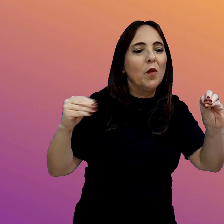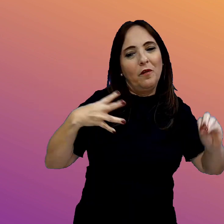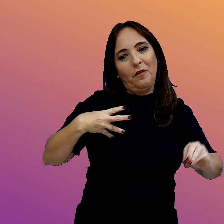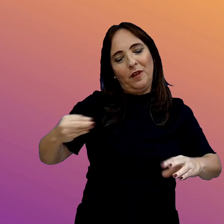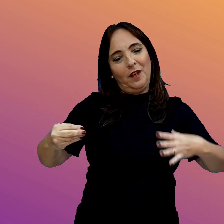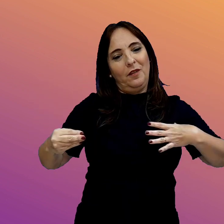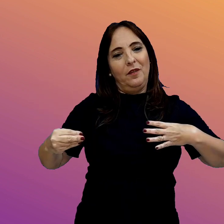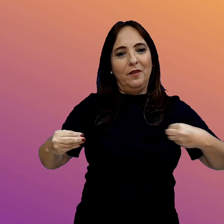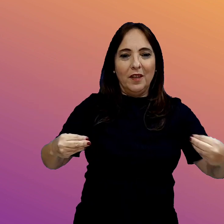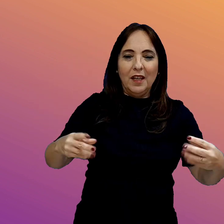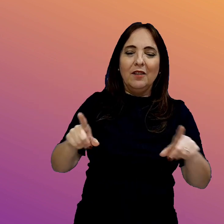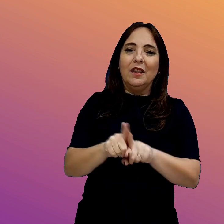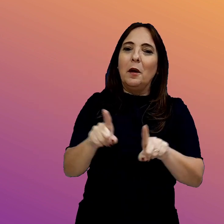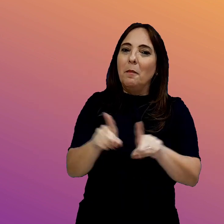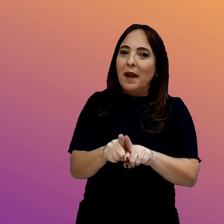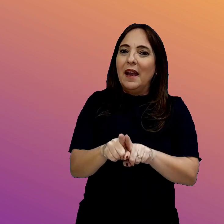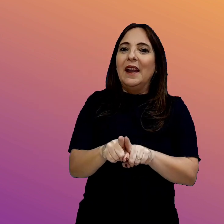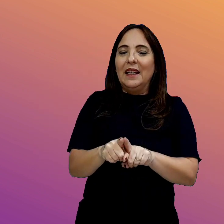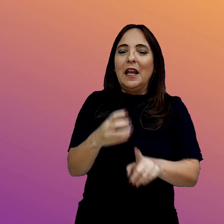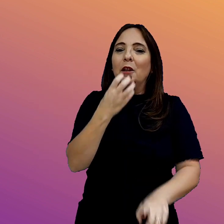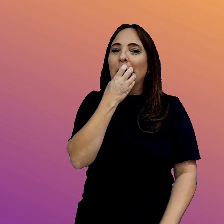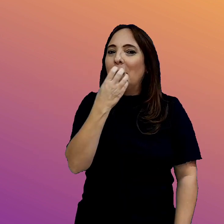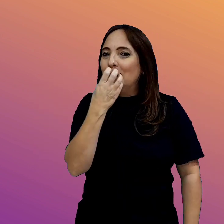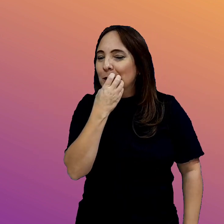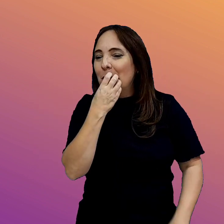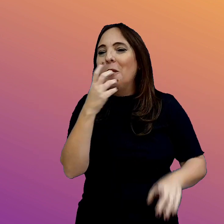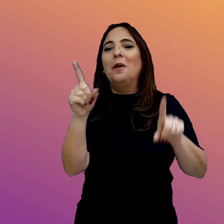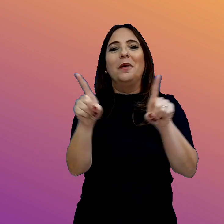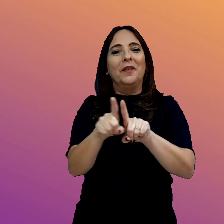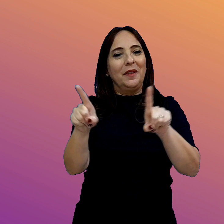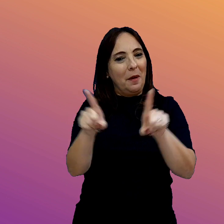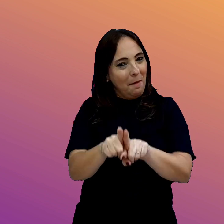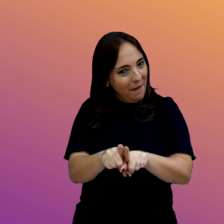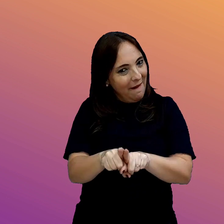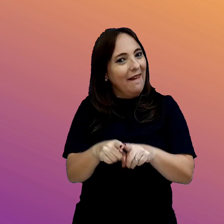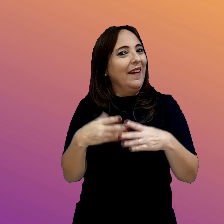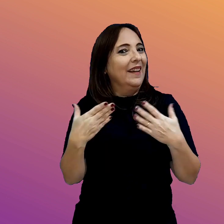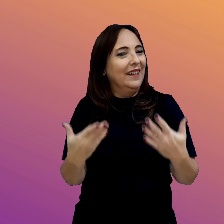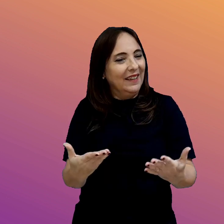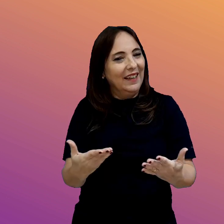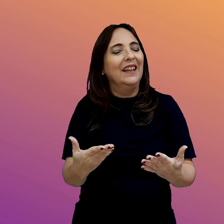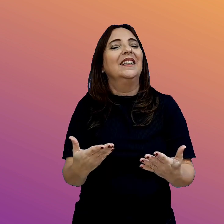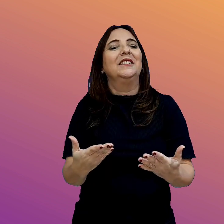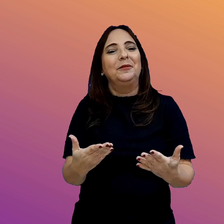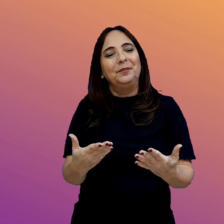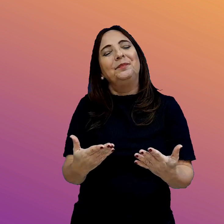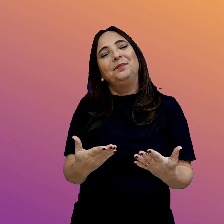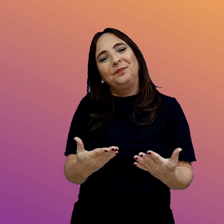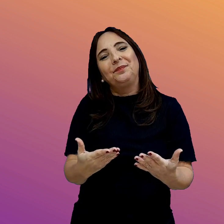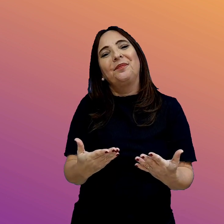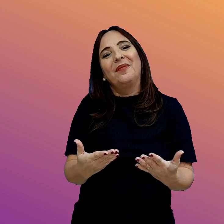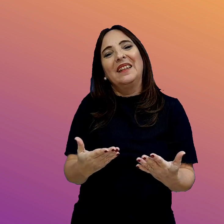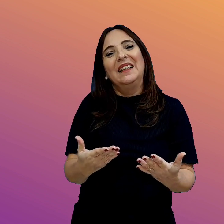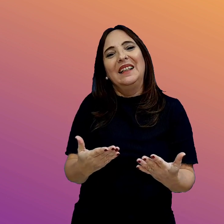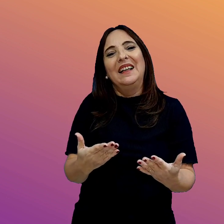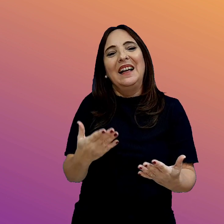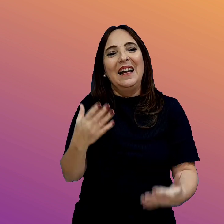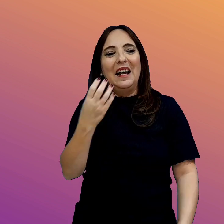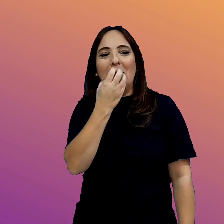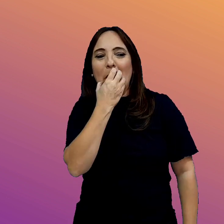de estimação que está ali lindo, Mike Tyson está ali, firme e forte, prestou atenção em tudo,